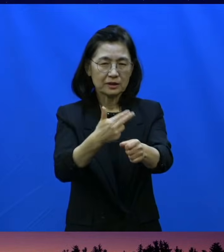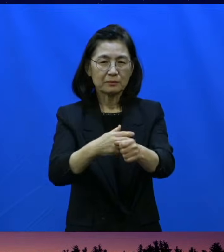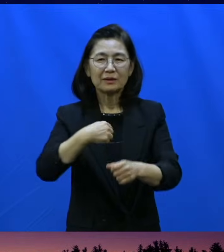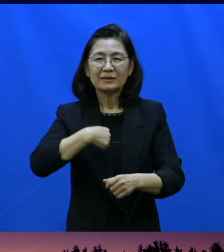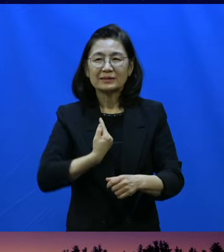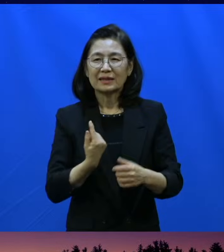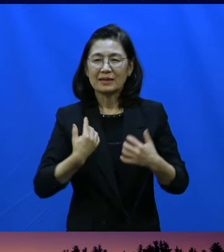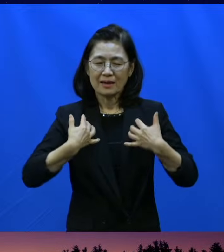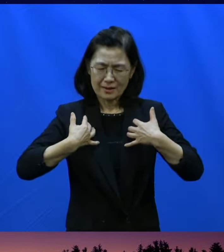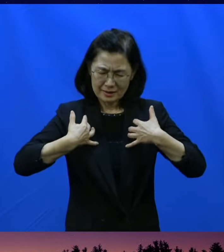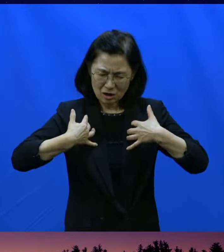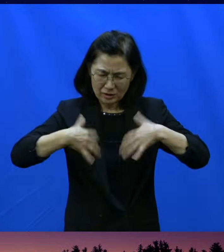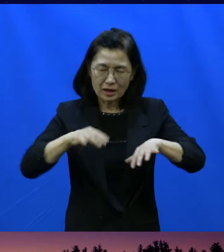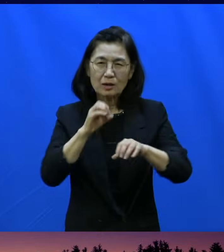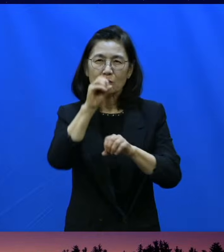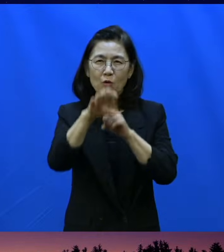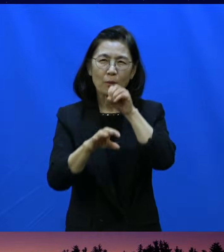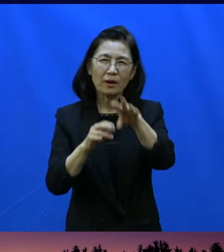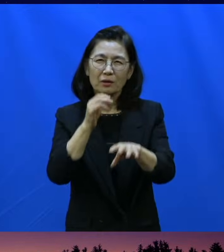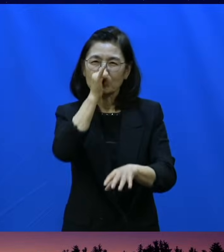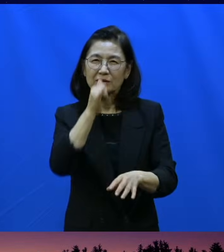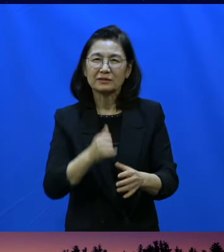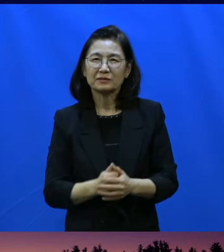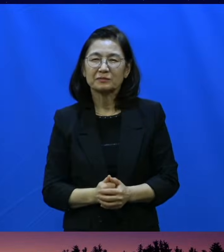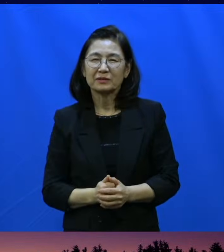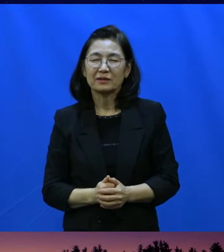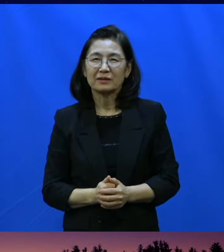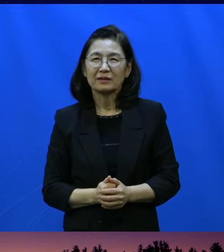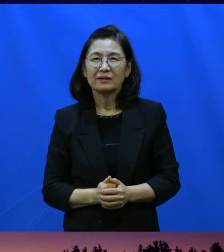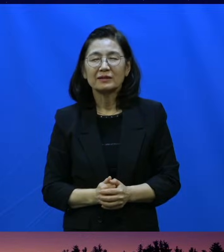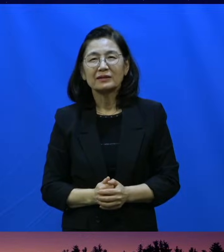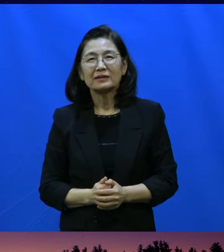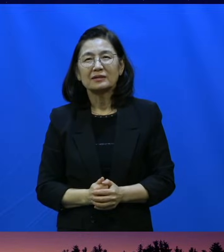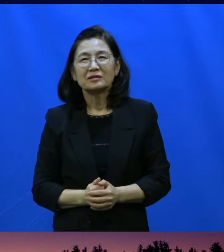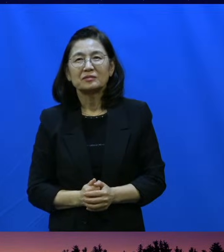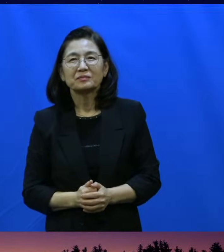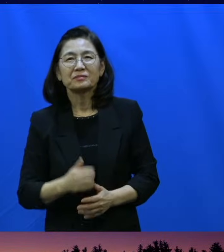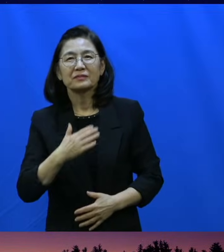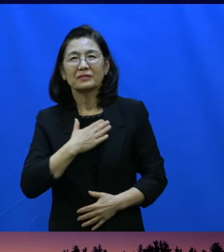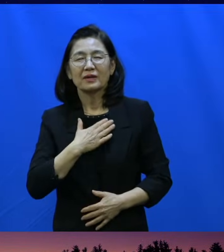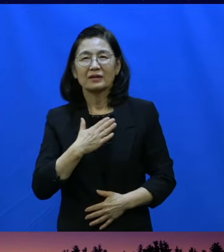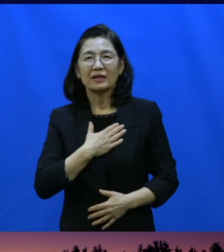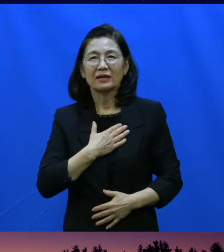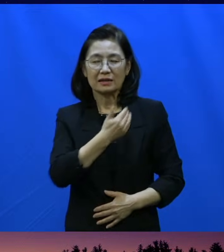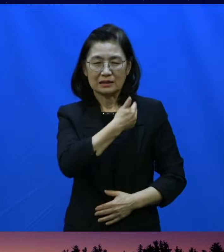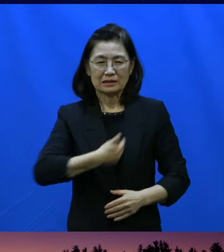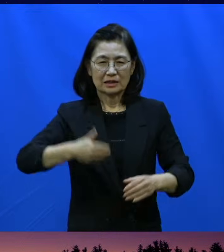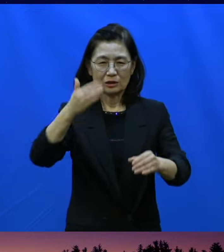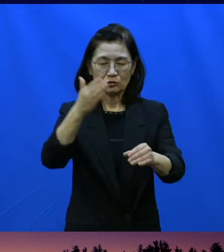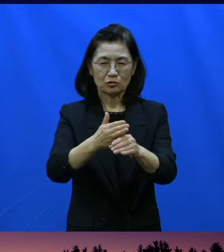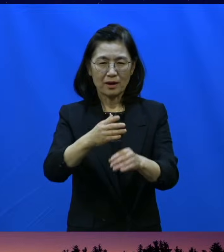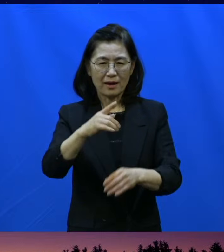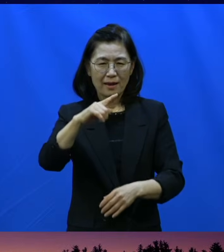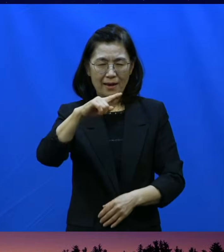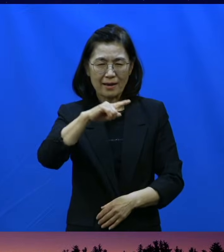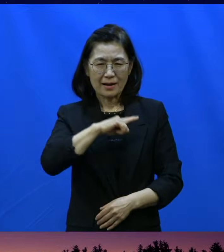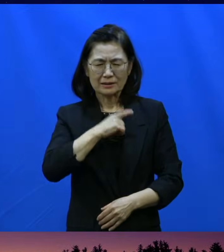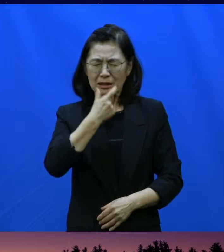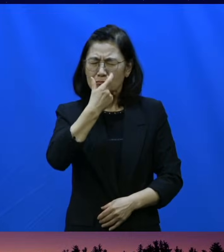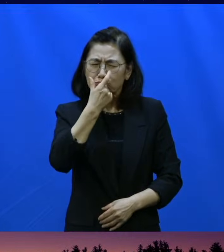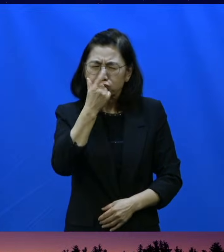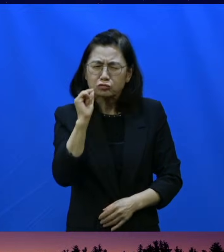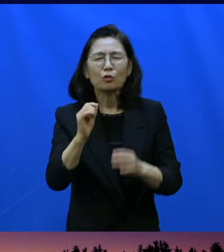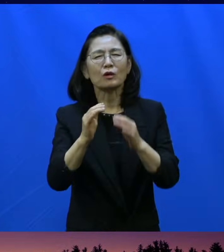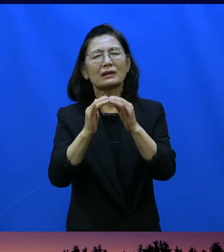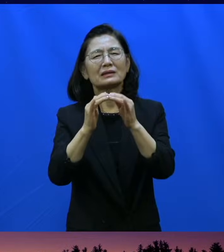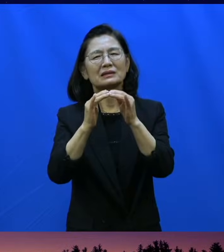이제 본문을 보면은 뭐라고 그러죠? 나는 사도 중에 가장 작은 자다, 이렇게